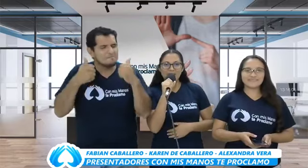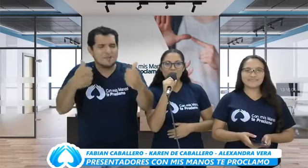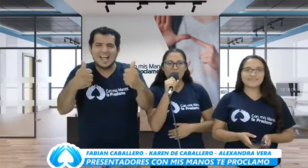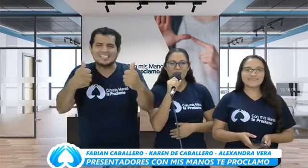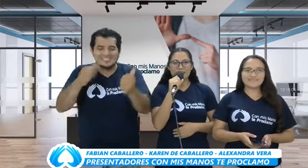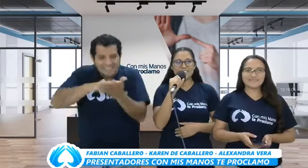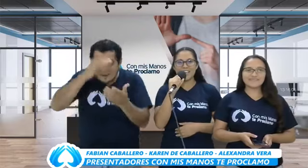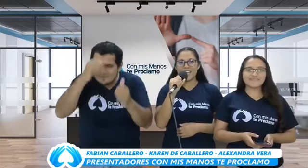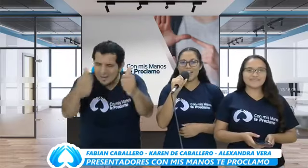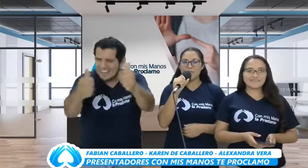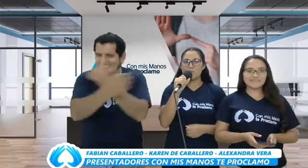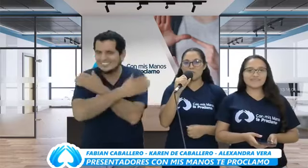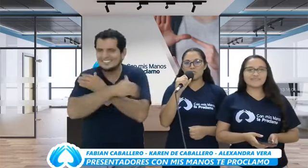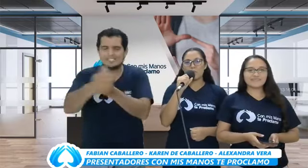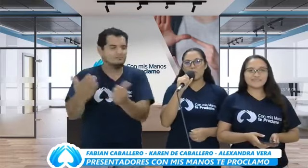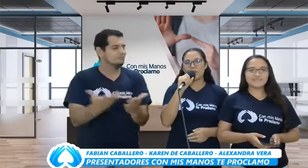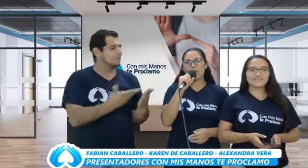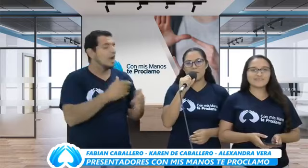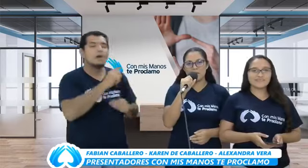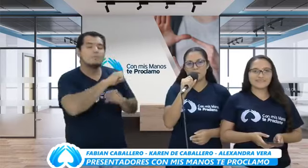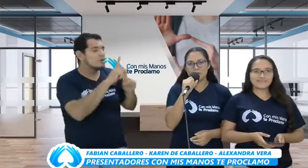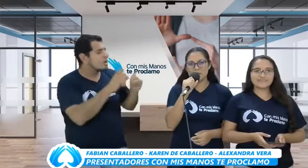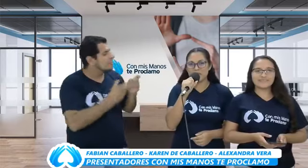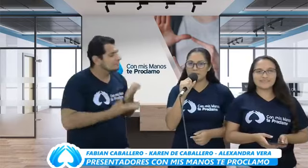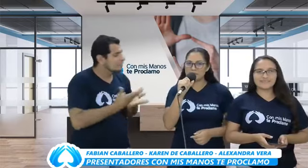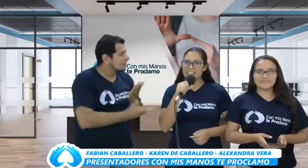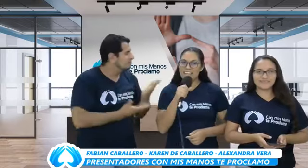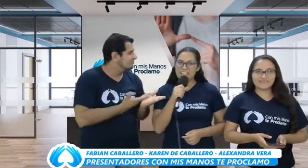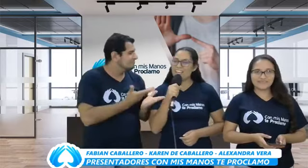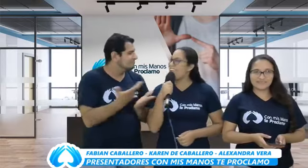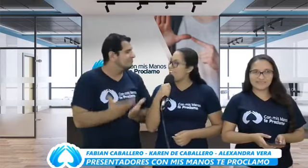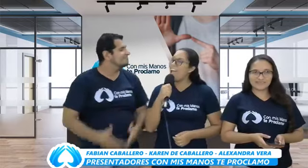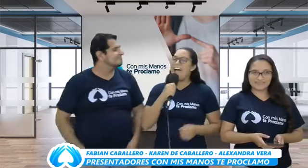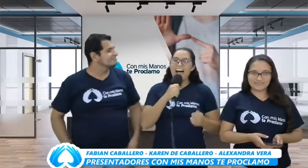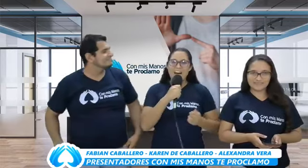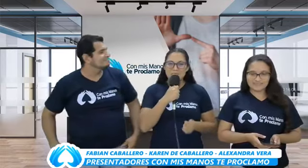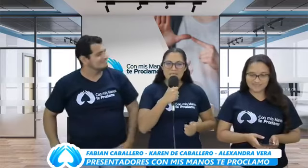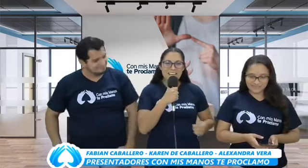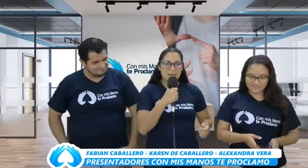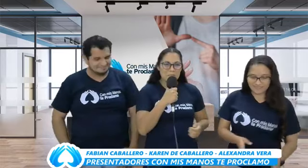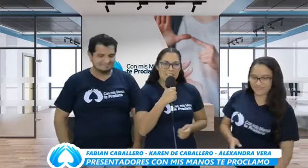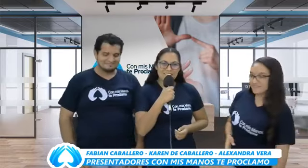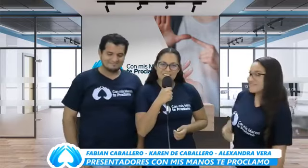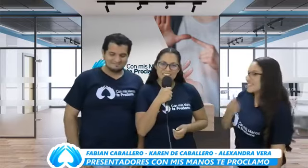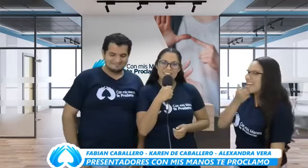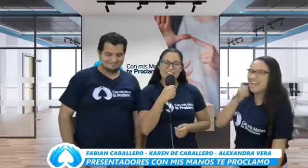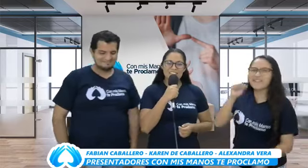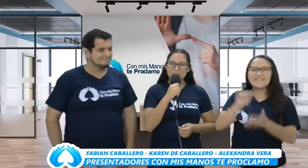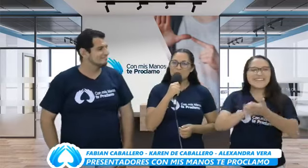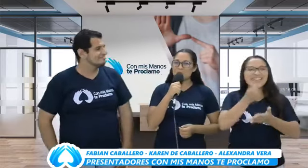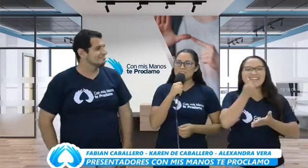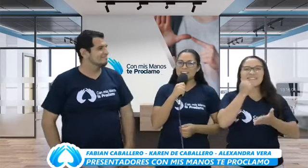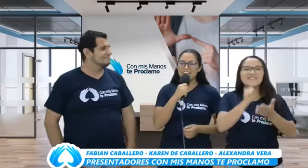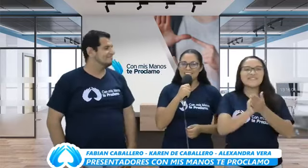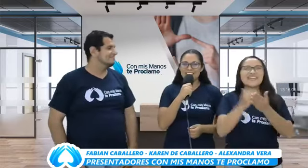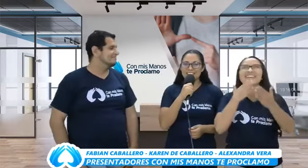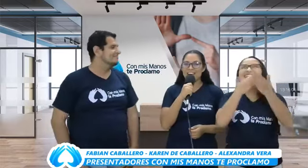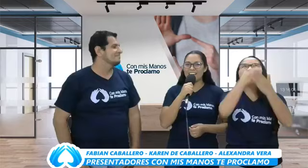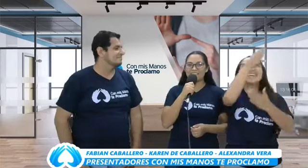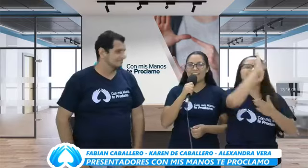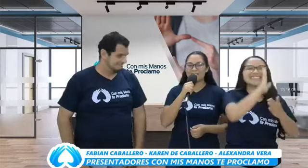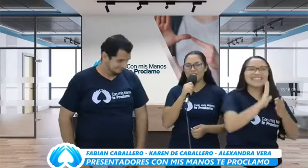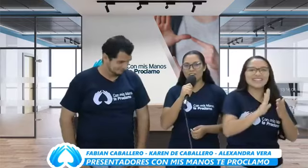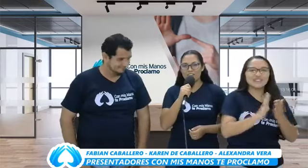aprendiendo de este hermoso programa. Amén, amén. Gloria al Señor Jesús. Muchas